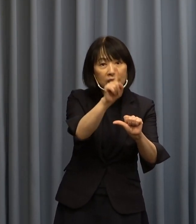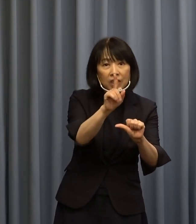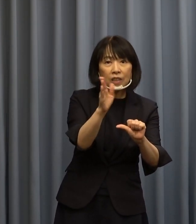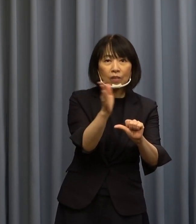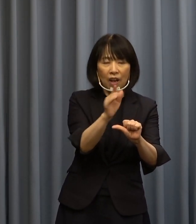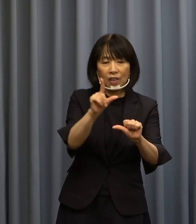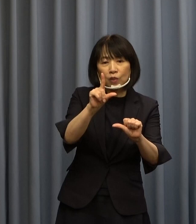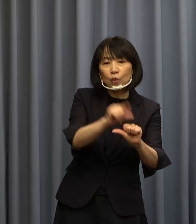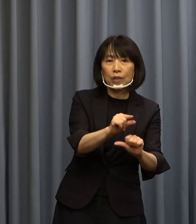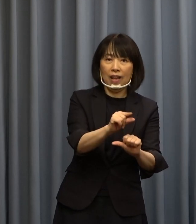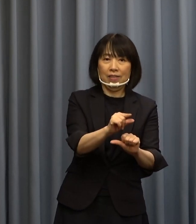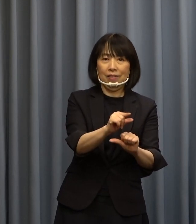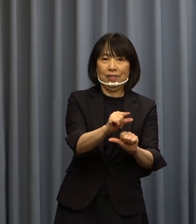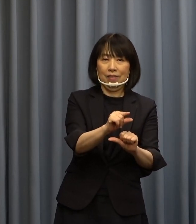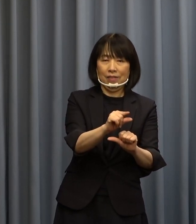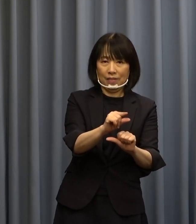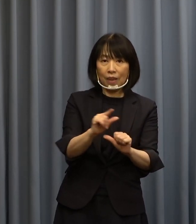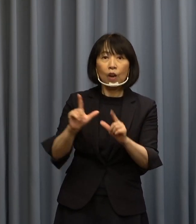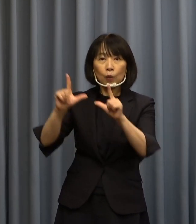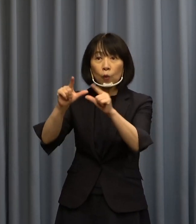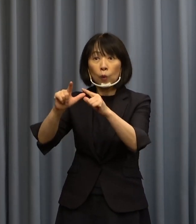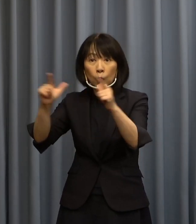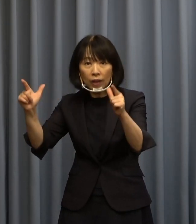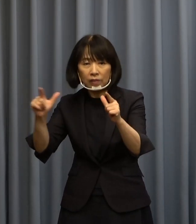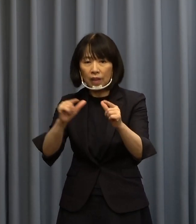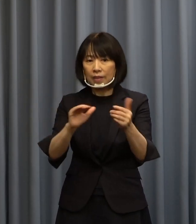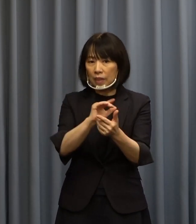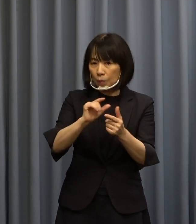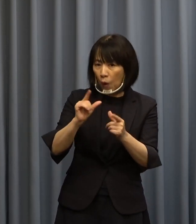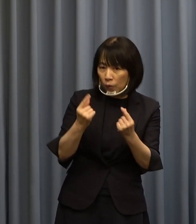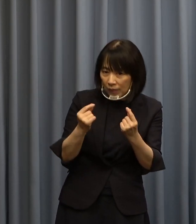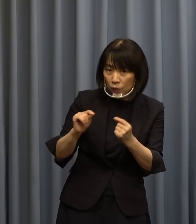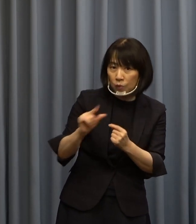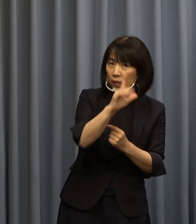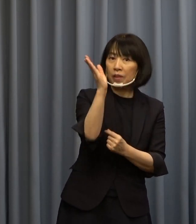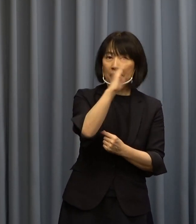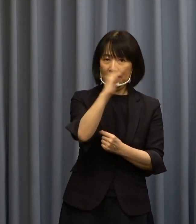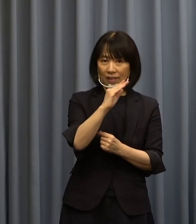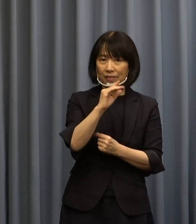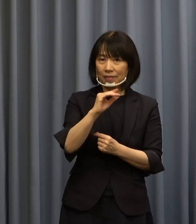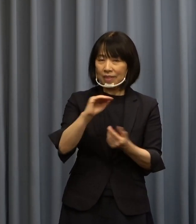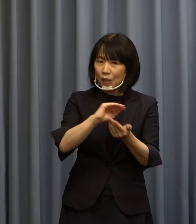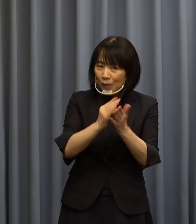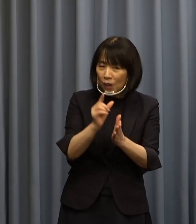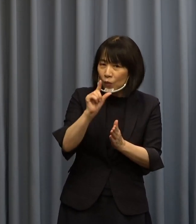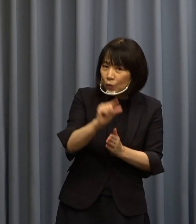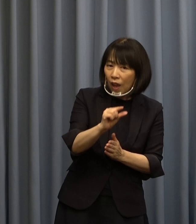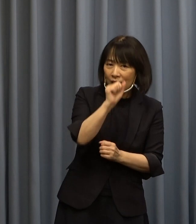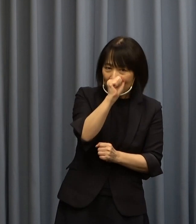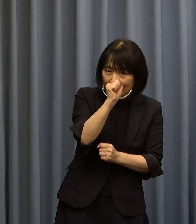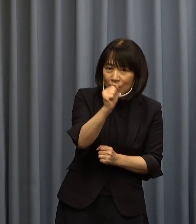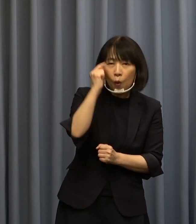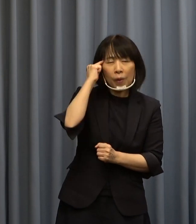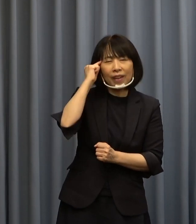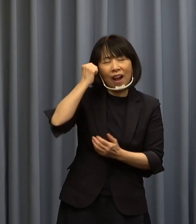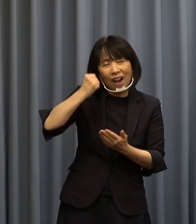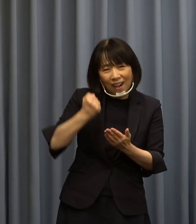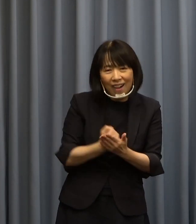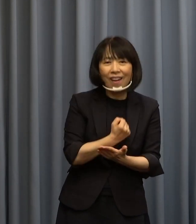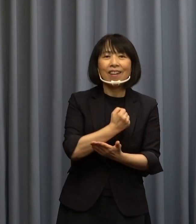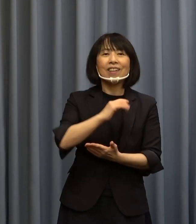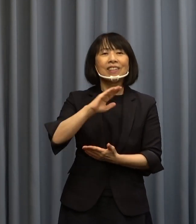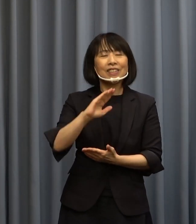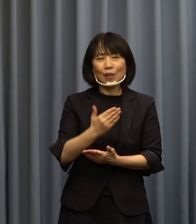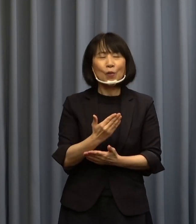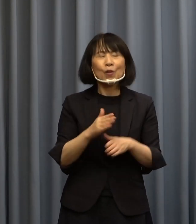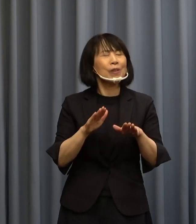京があっても一定程度の影響にとどまってきているということがあったので、なんとかと思っていましたけども、残念ながらこのような